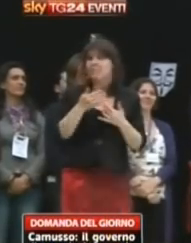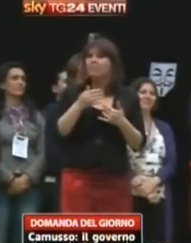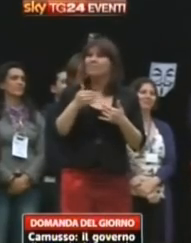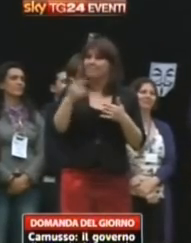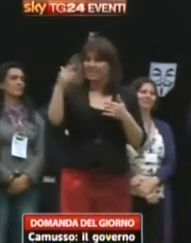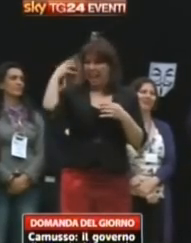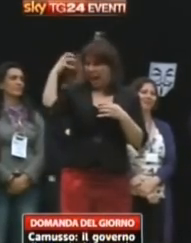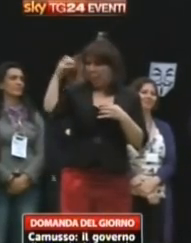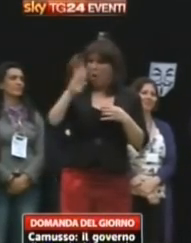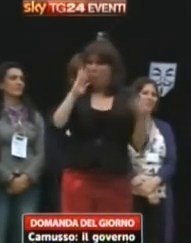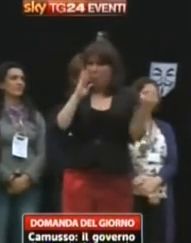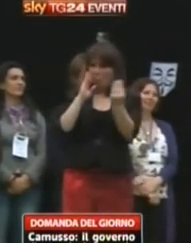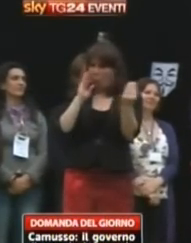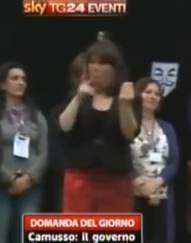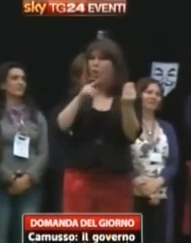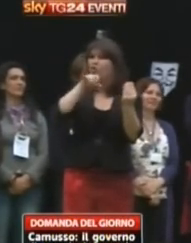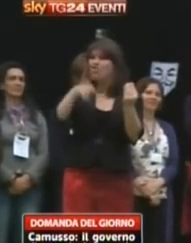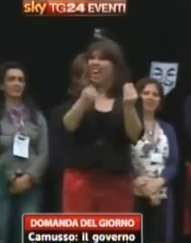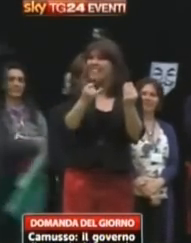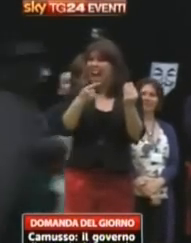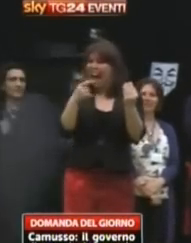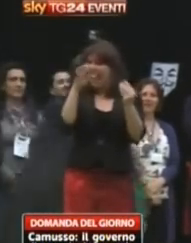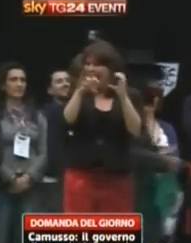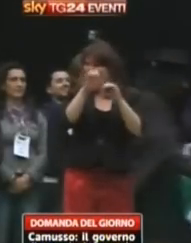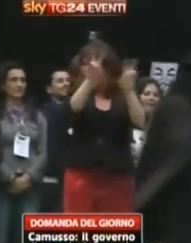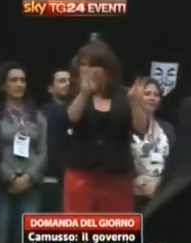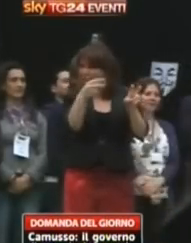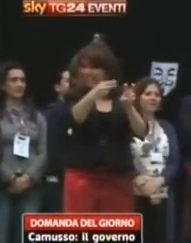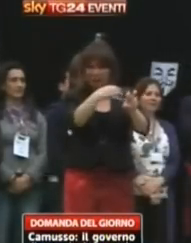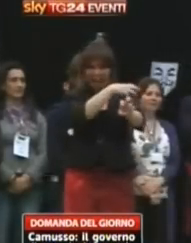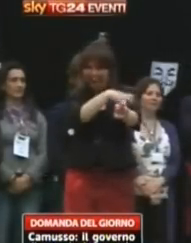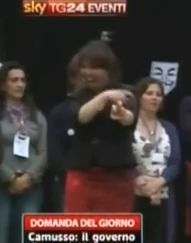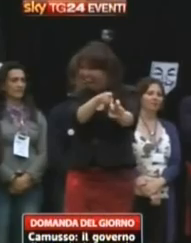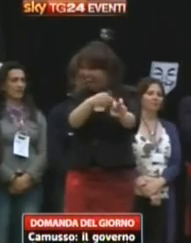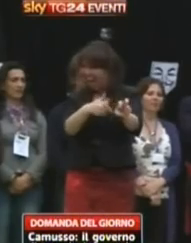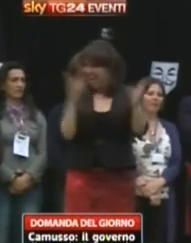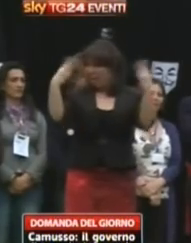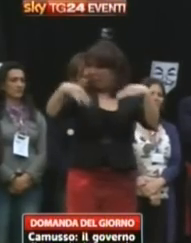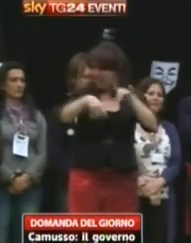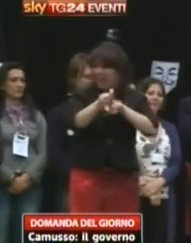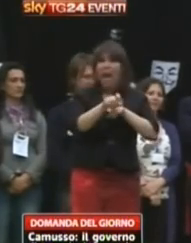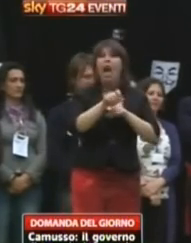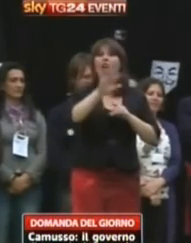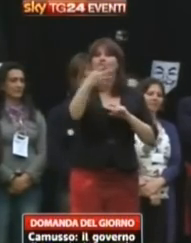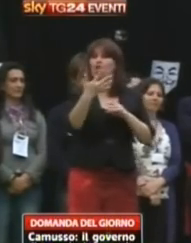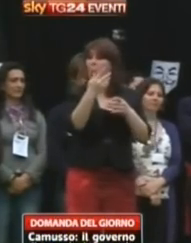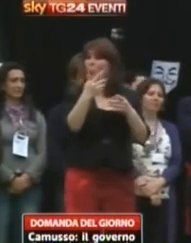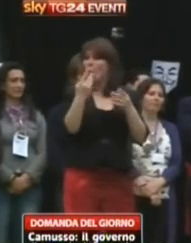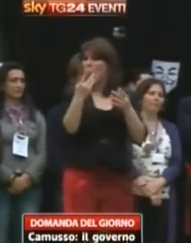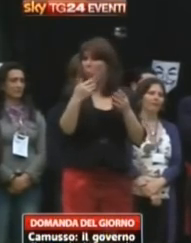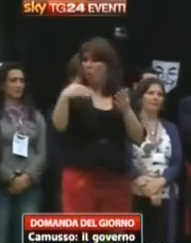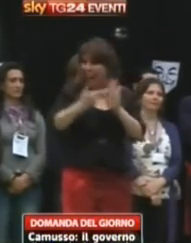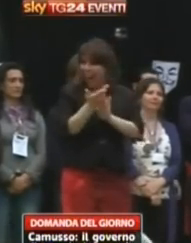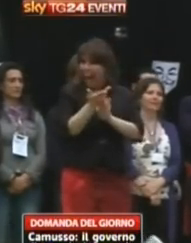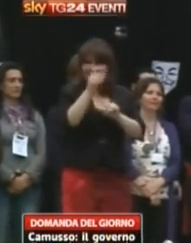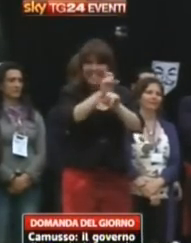Jenny a Carogna, ma Jenny a Carogna adesso l'hanno condannato a non frequentare gli stadi per 5 anni, ma che cazzo? Ma si è salvato